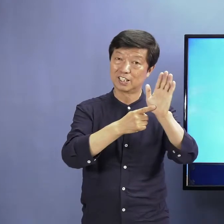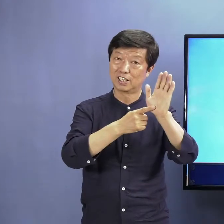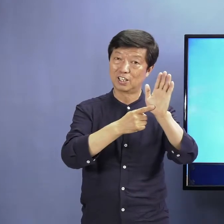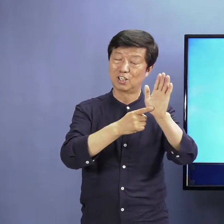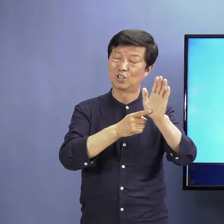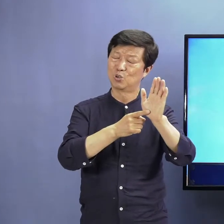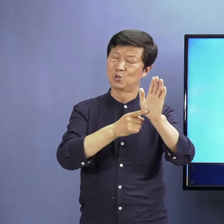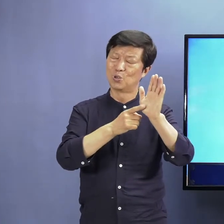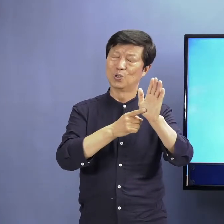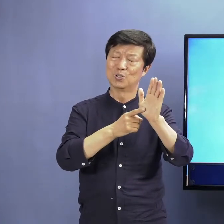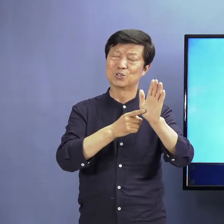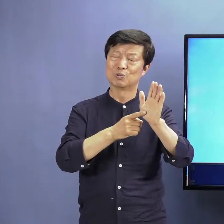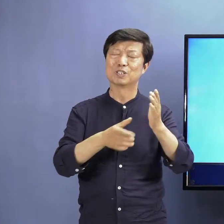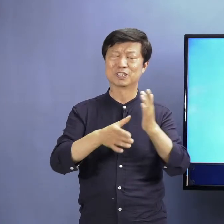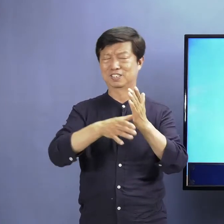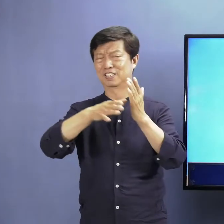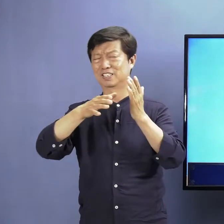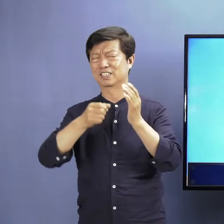예.